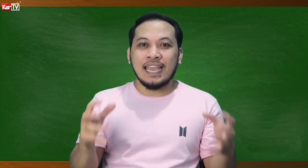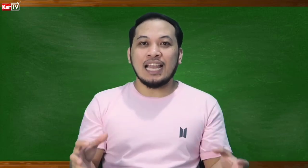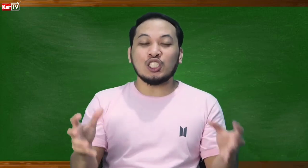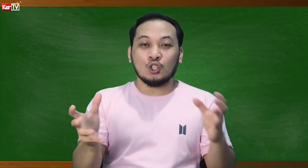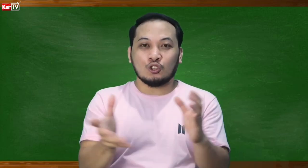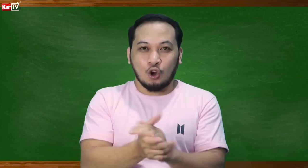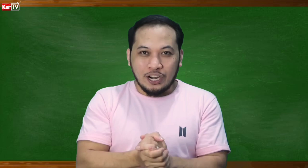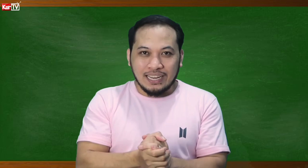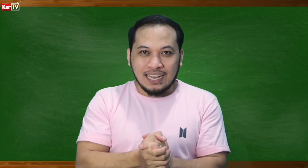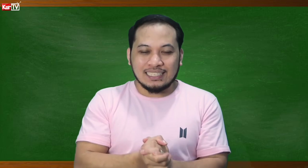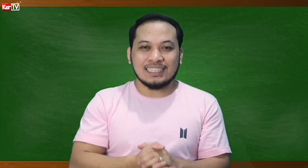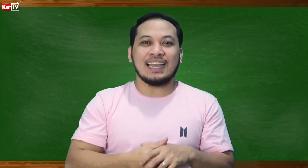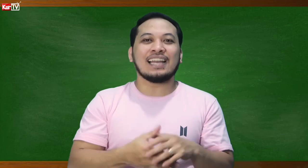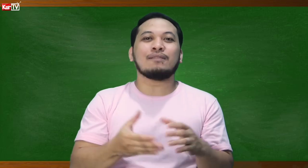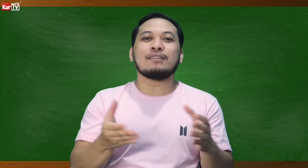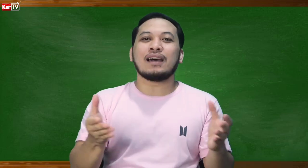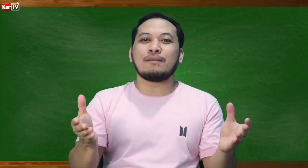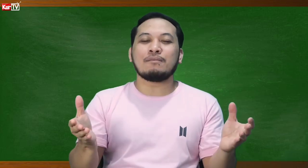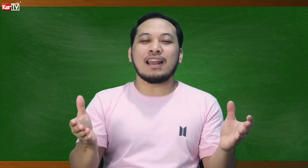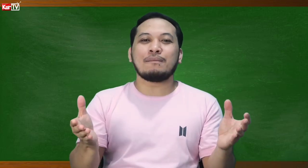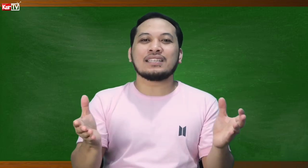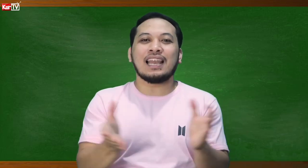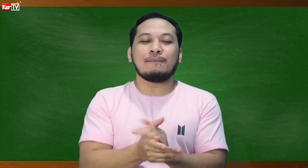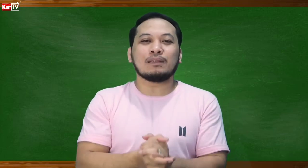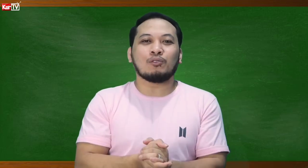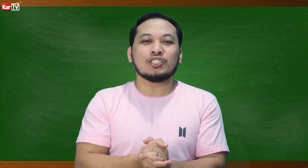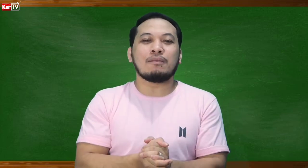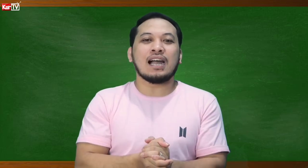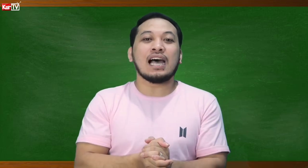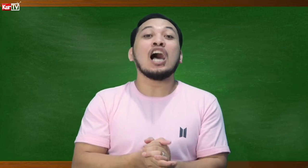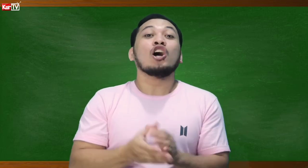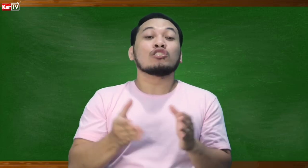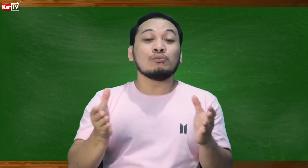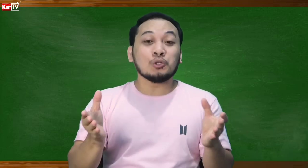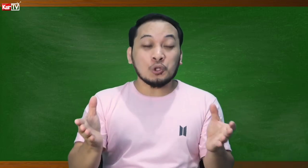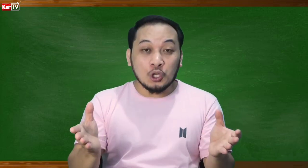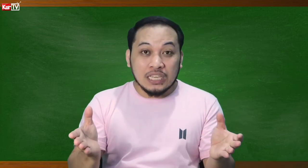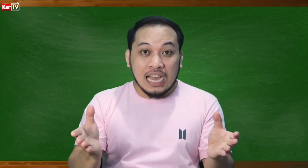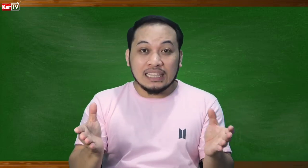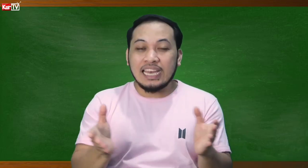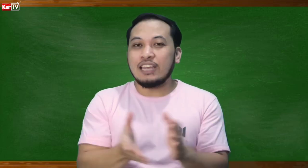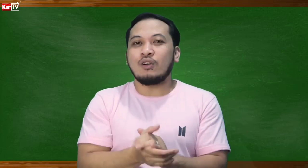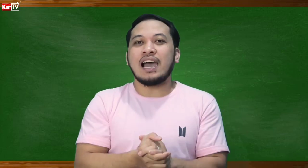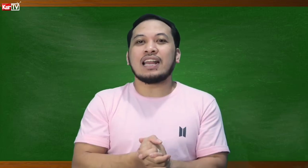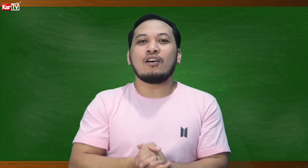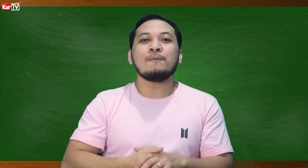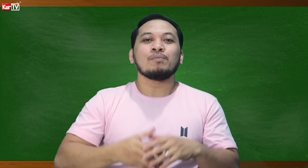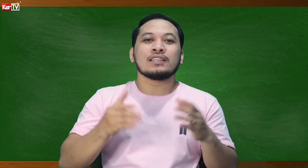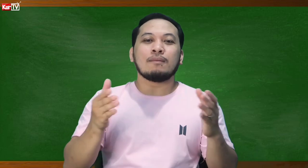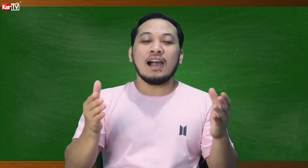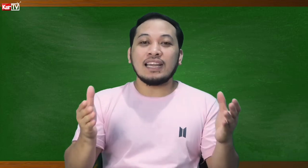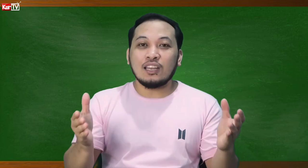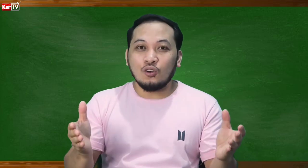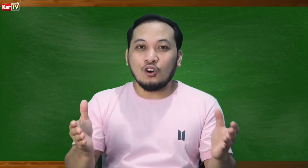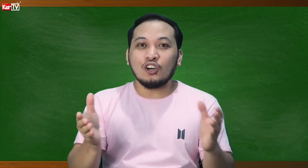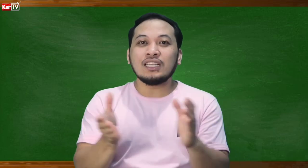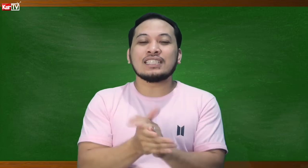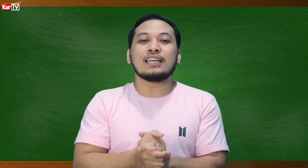FSL tutorials. Kaya naman, maraming salamat po sa mga tumutok sa atin ngayong araw, sa mga nanood at sa